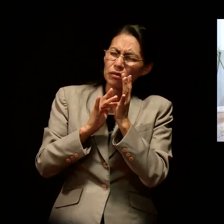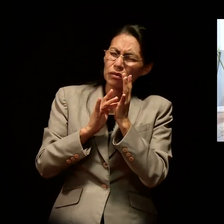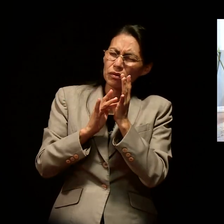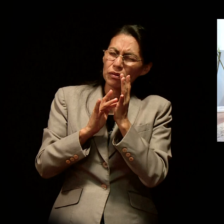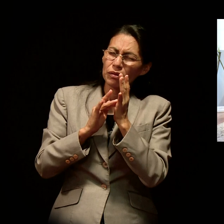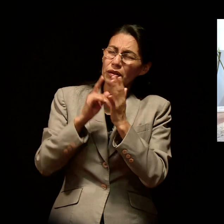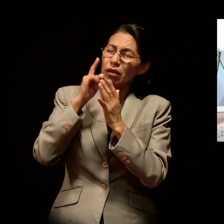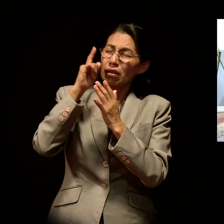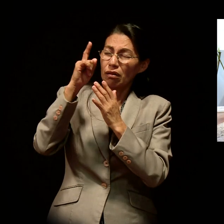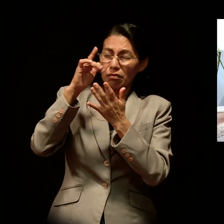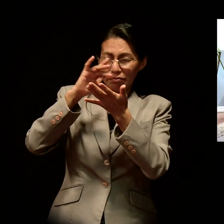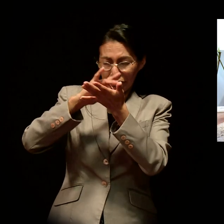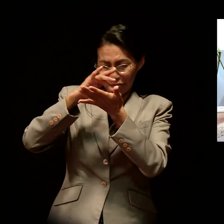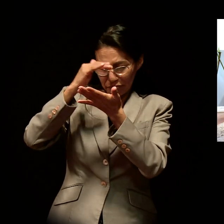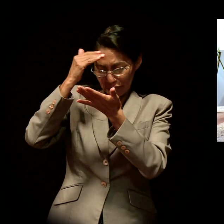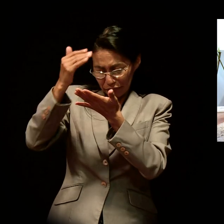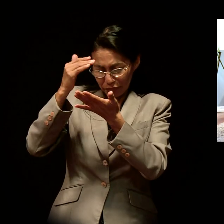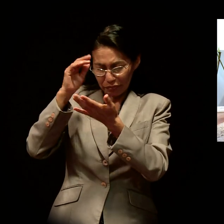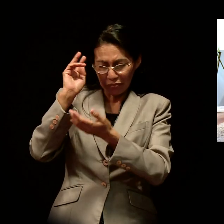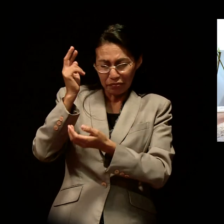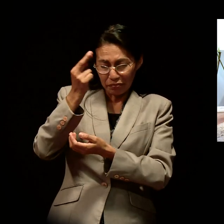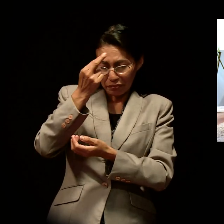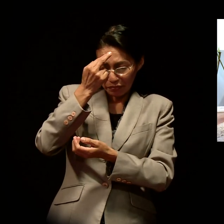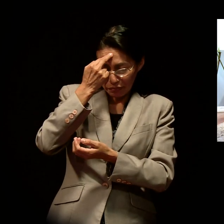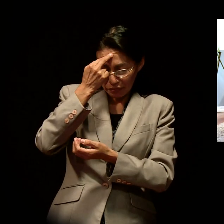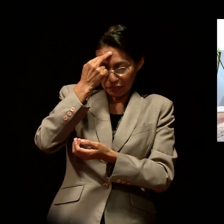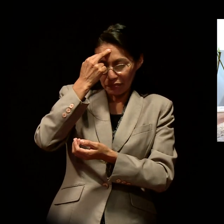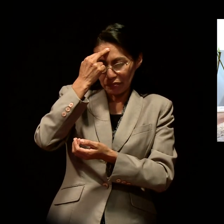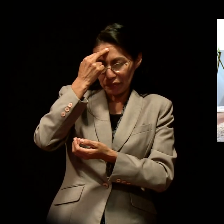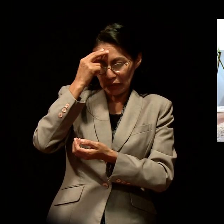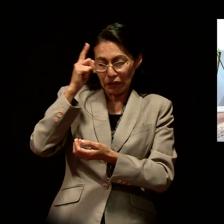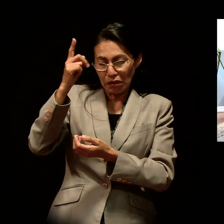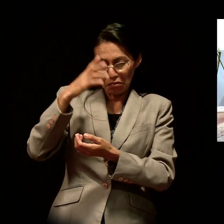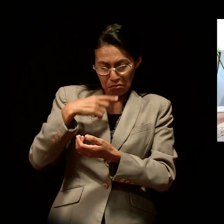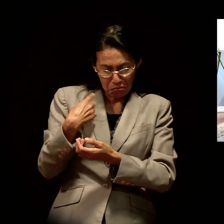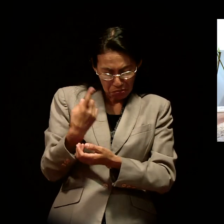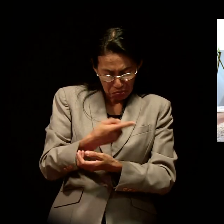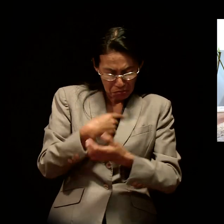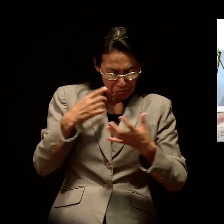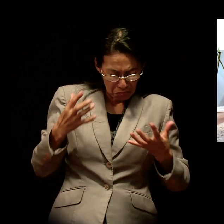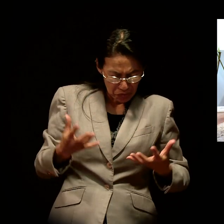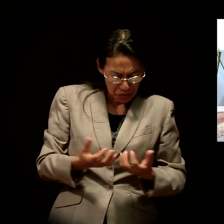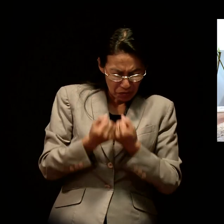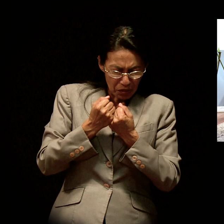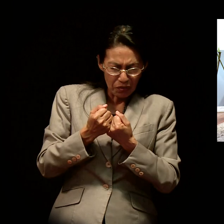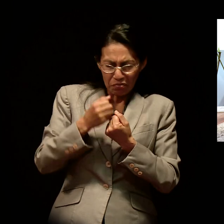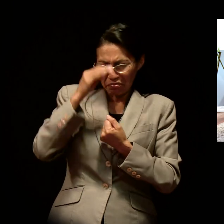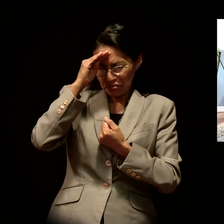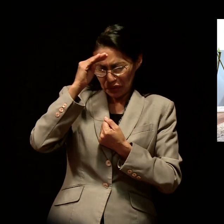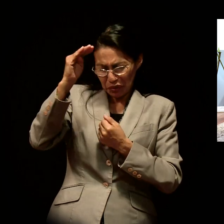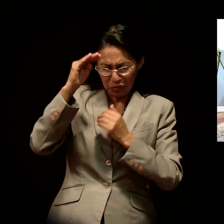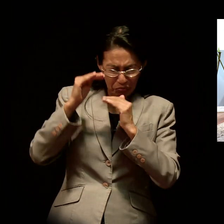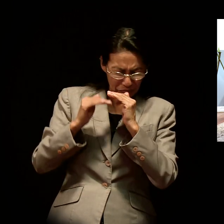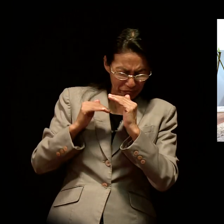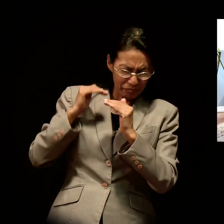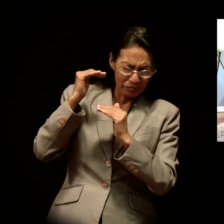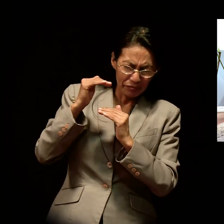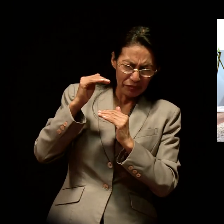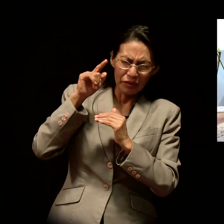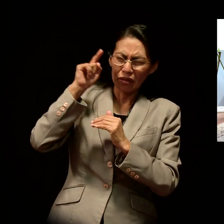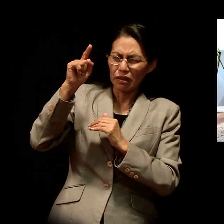y la gloria Señor y lo pedimos todo en el nombre poderoso de Cristo Jesús ahí le damos gratitud